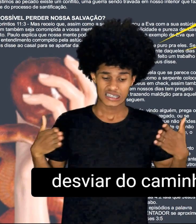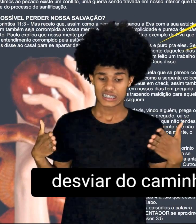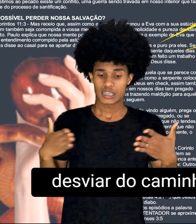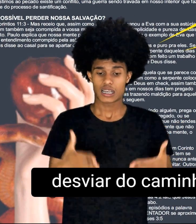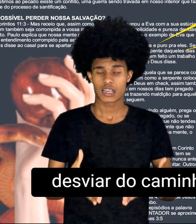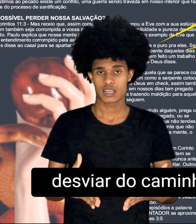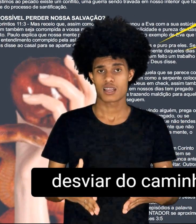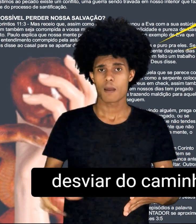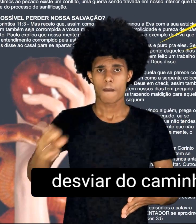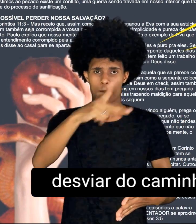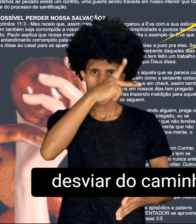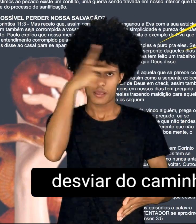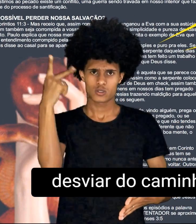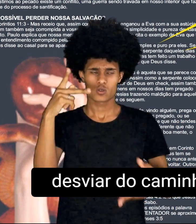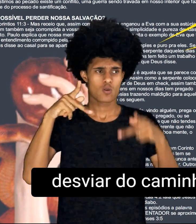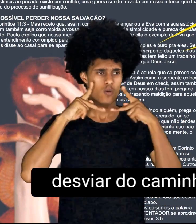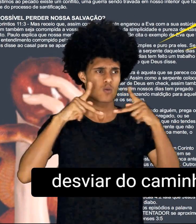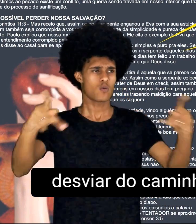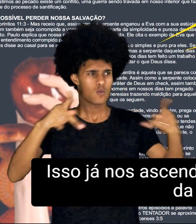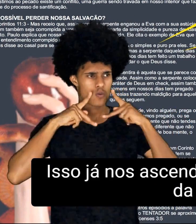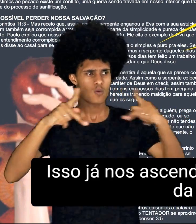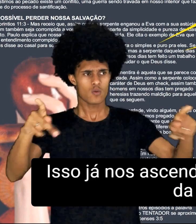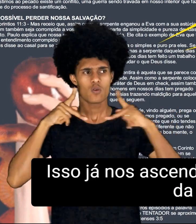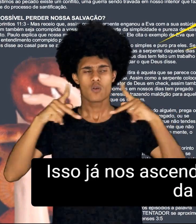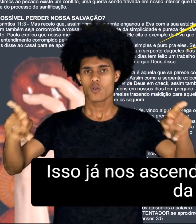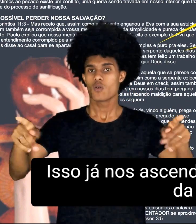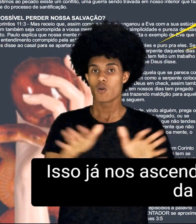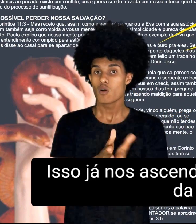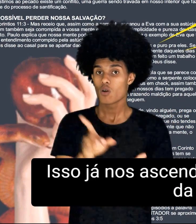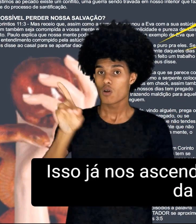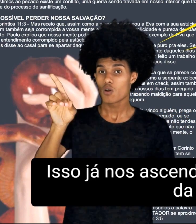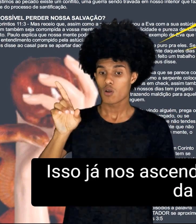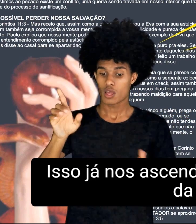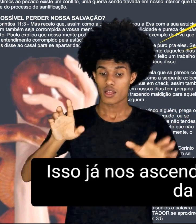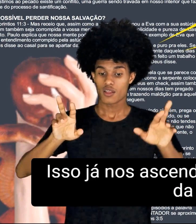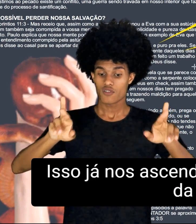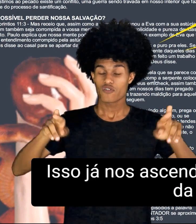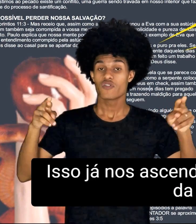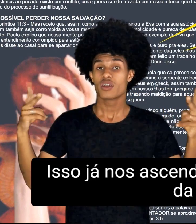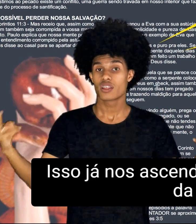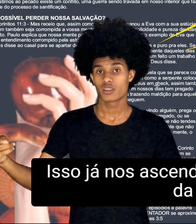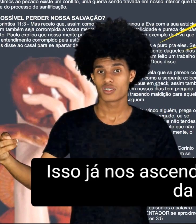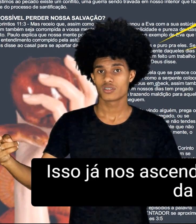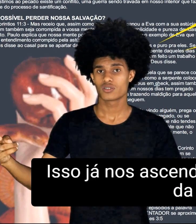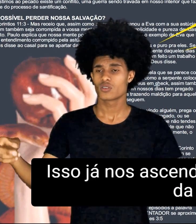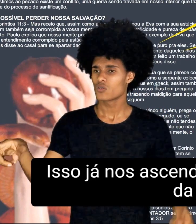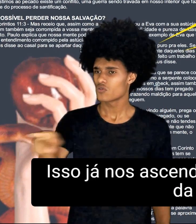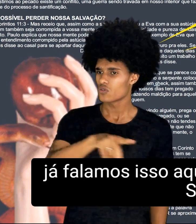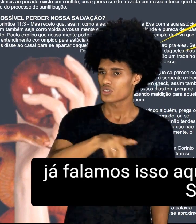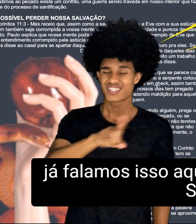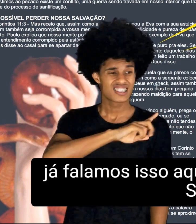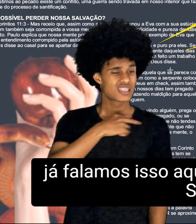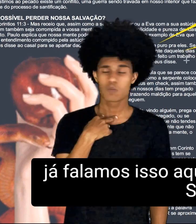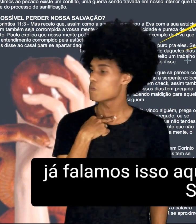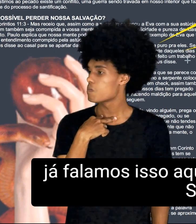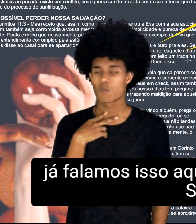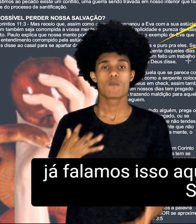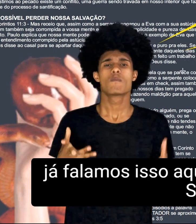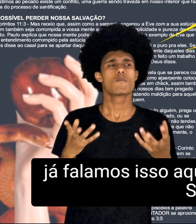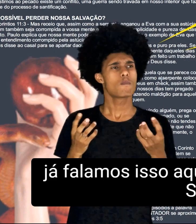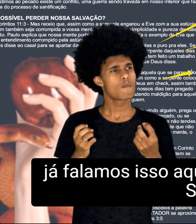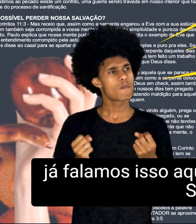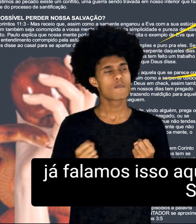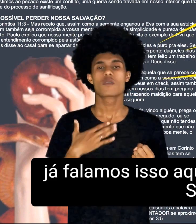possível desviar-se do caminho da salvação por engano. Isso já nos acende um alerta nas ministrações da supergraça, já falamos isso aqui.